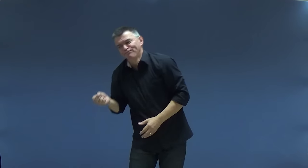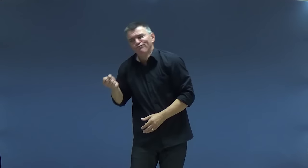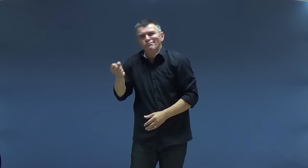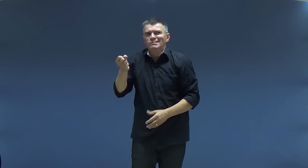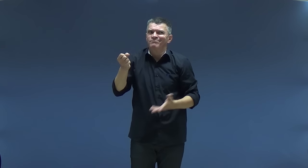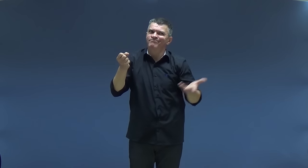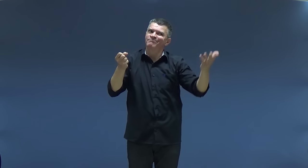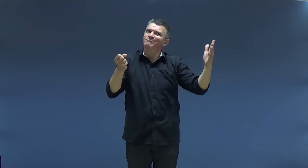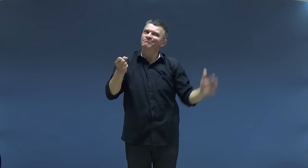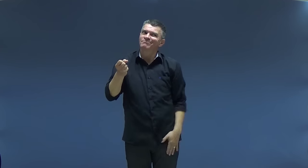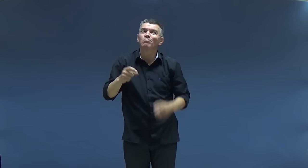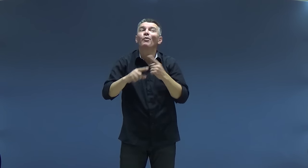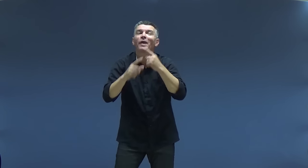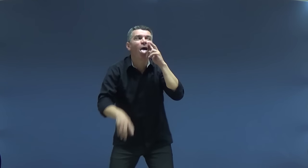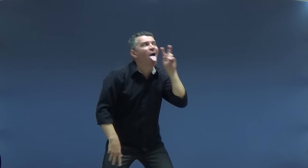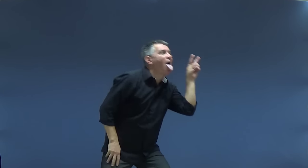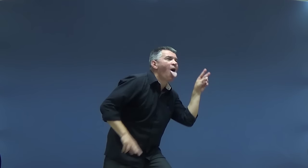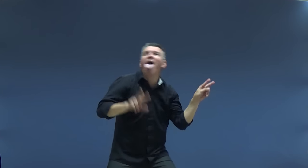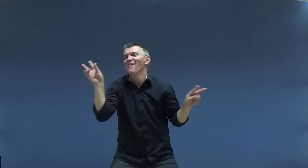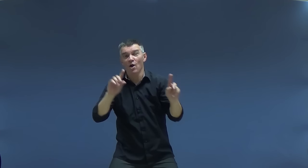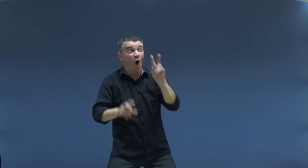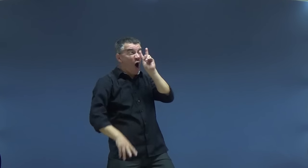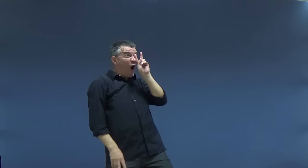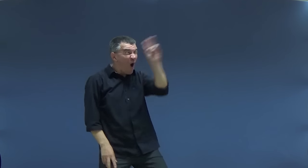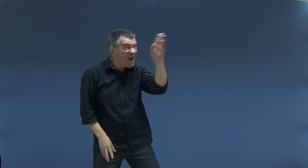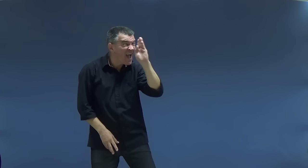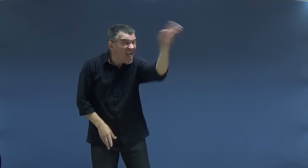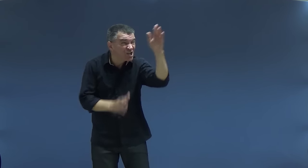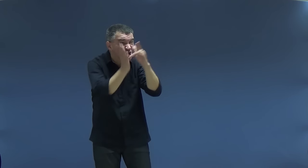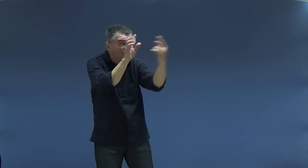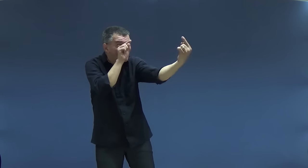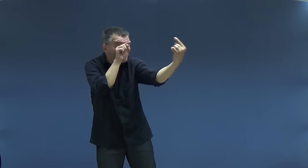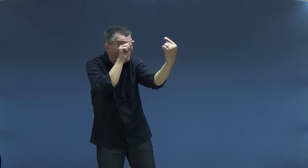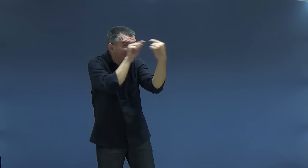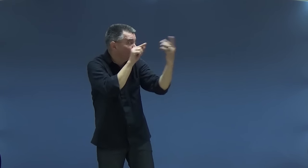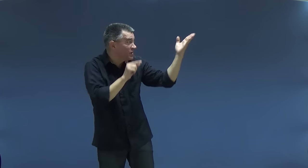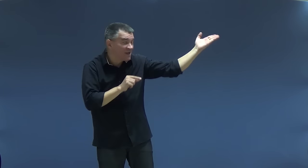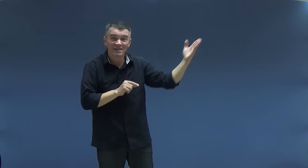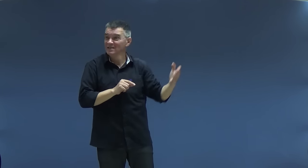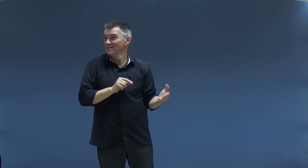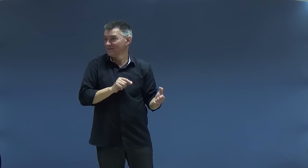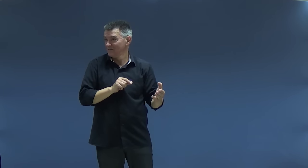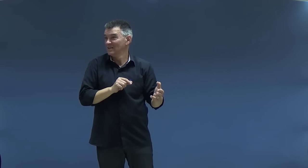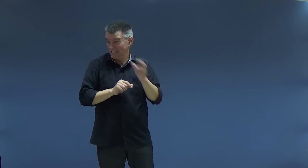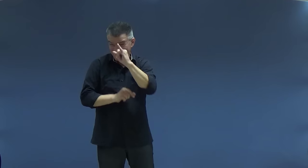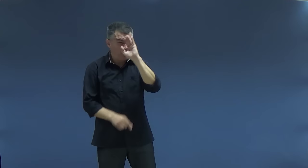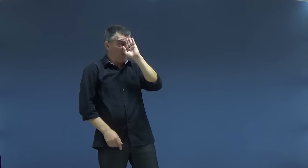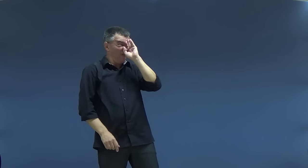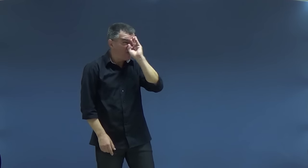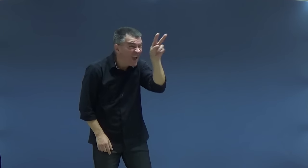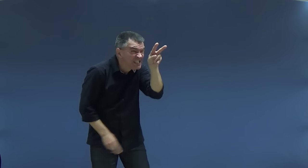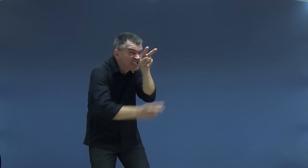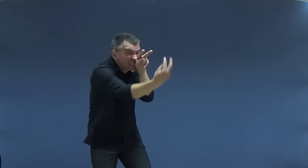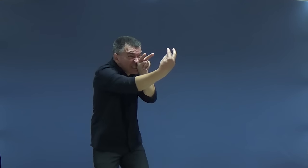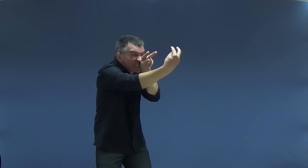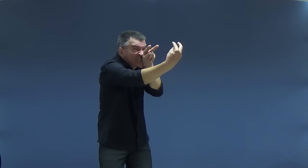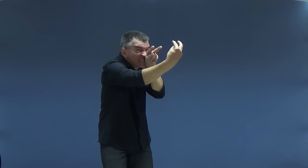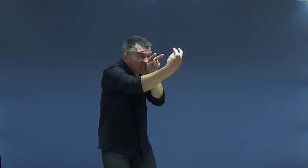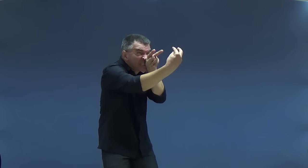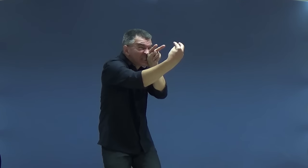olhar para o lado, Jesus teve que segurar ele, por quê? Porque ele olhou para os lados, não, olha para frente, olha para o seu alvo, tenha